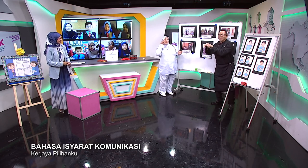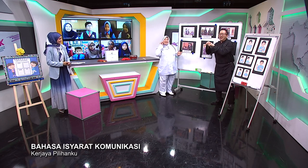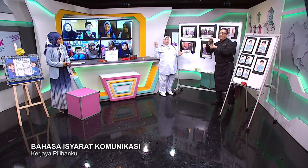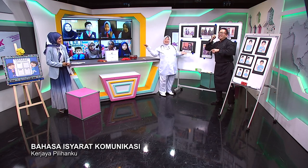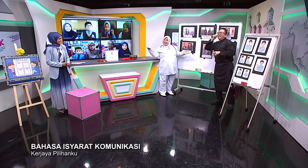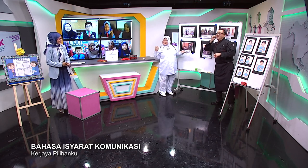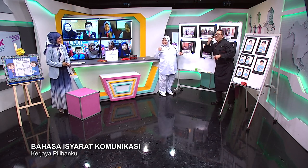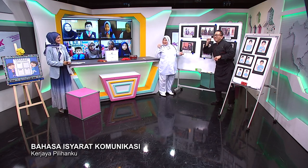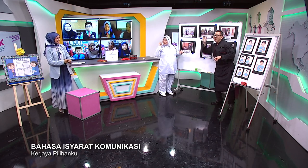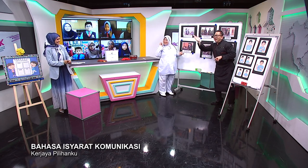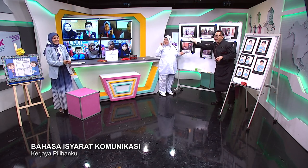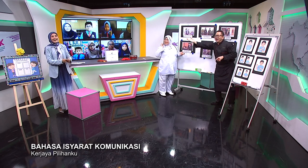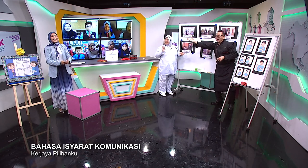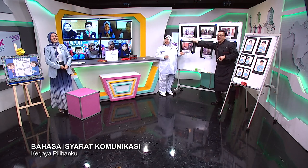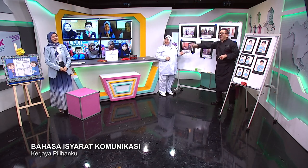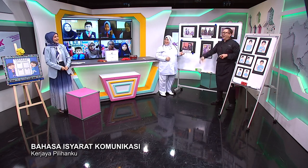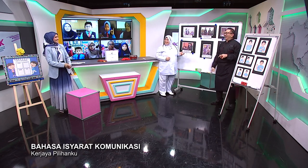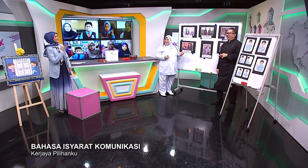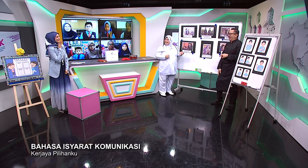Macam Mira.